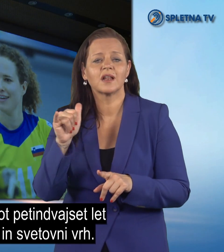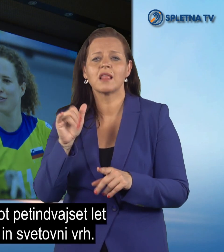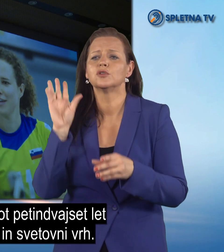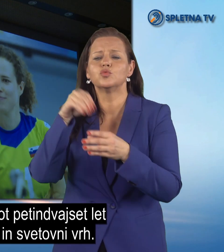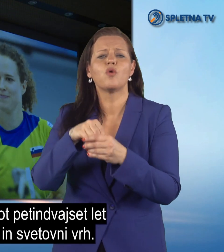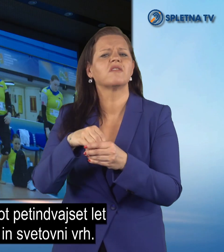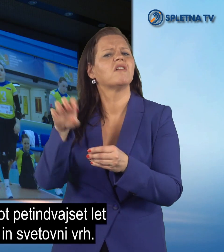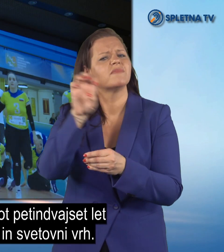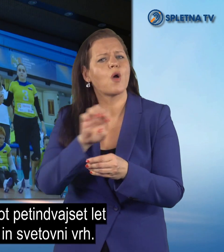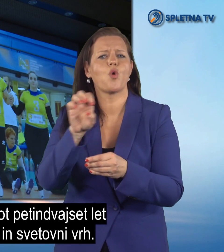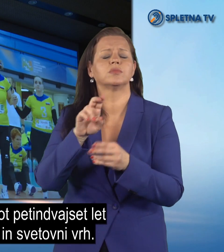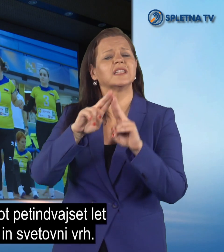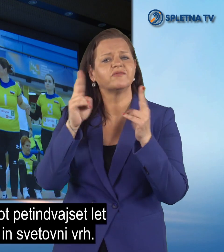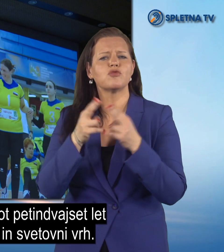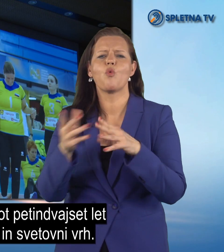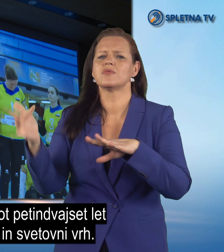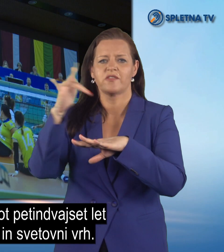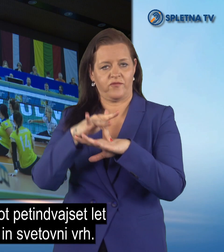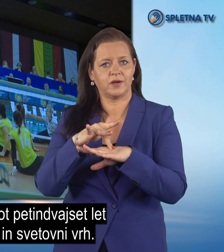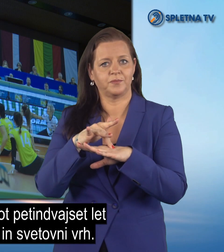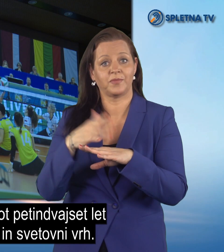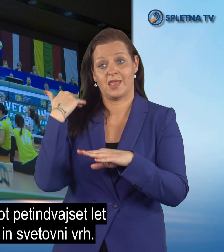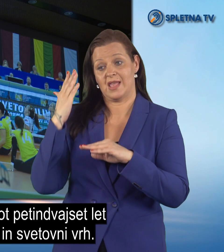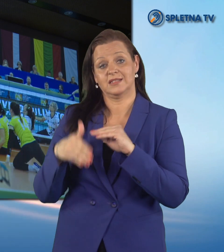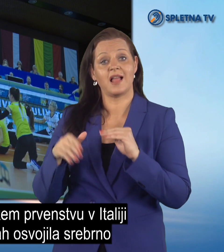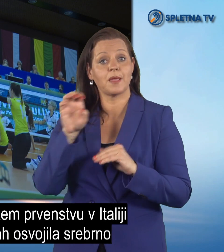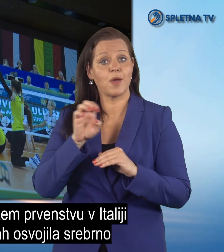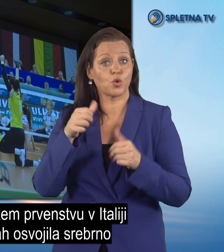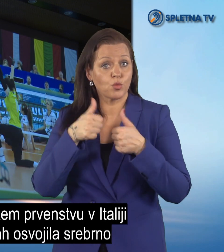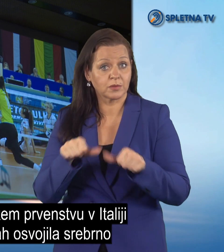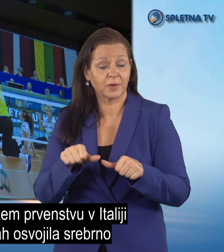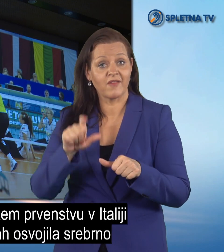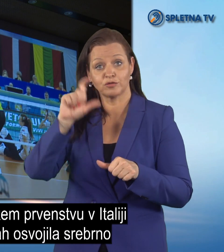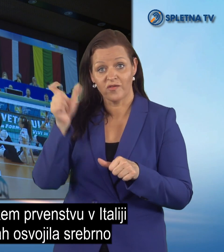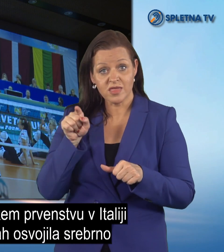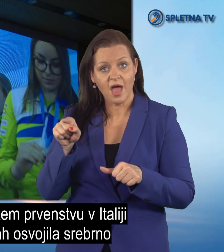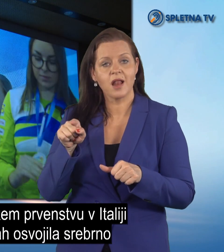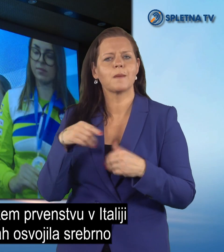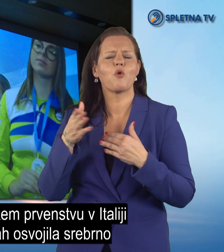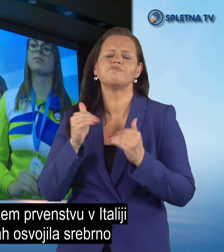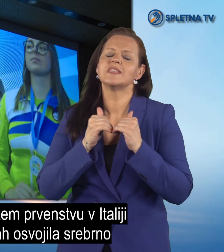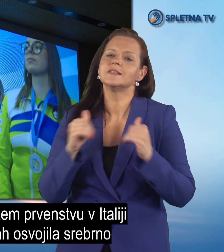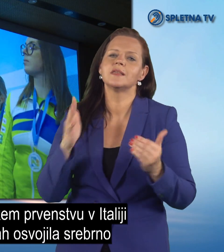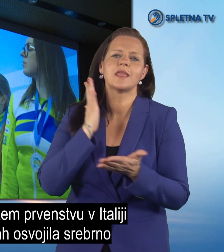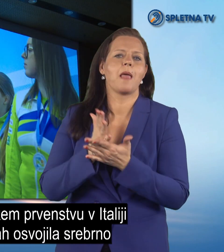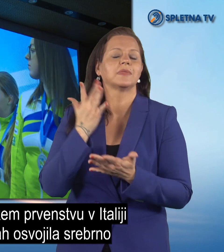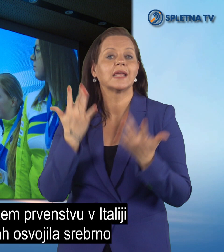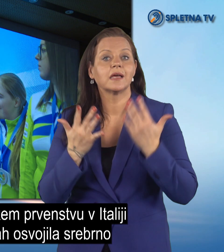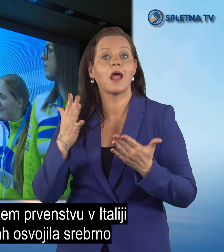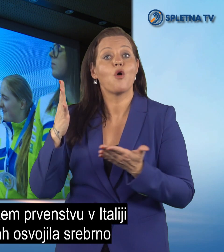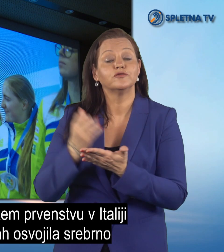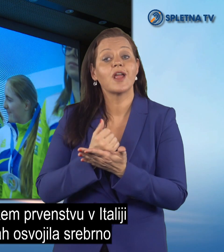25 let sodi v evropski in svetovni vrh. Na zadnjem evropskem prvenstvu v Italiji je po izjemnih